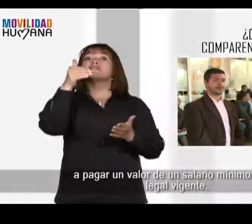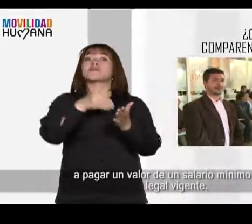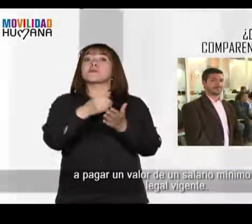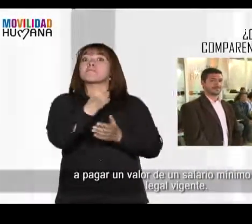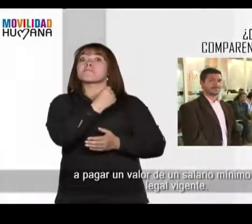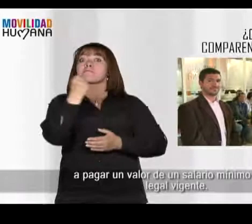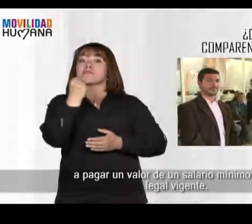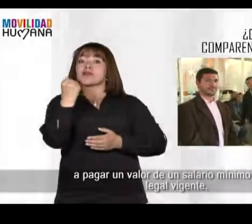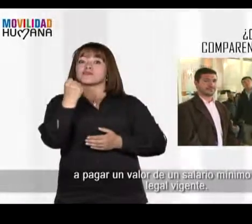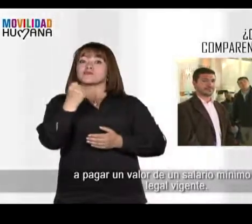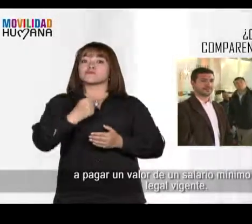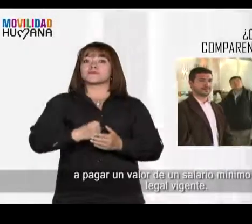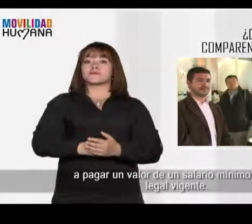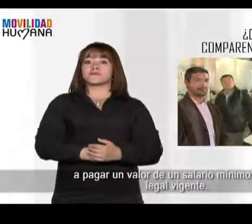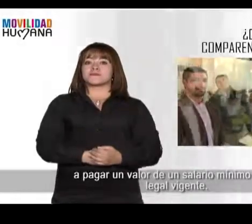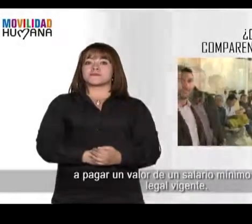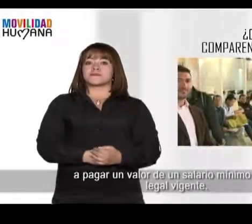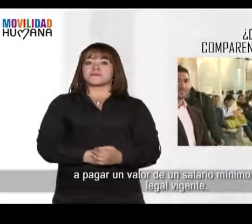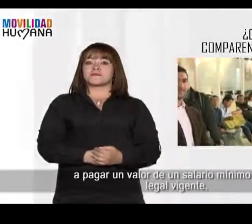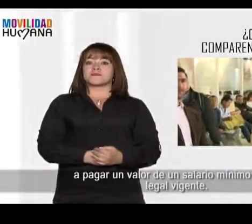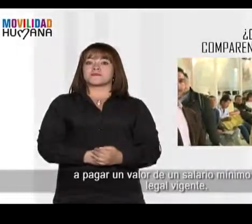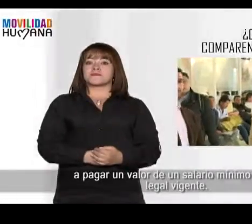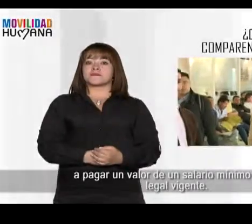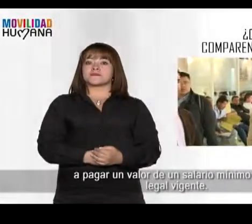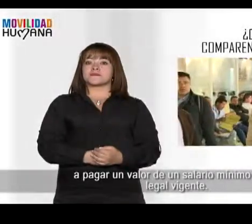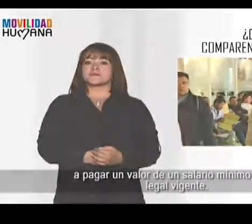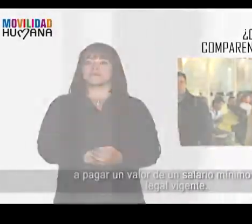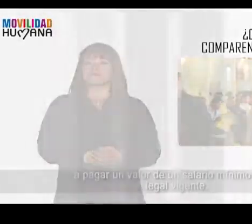salario mínimo diario legalmente vigente.